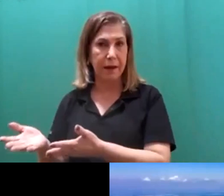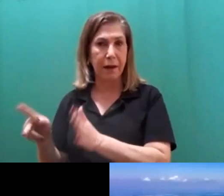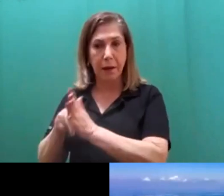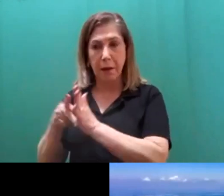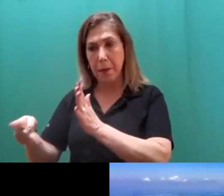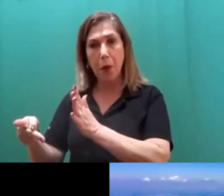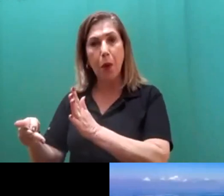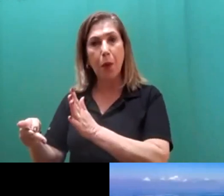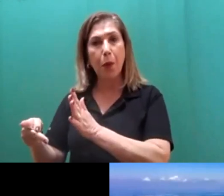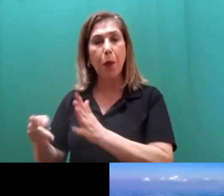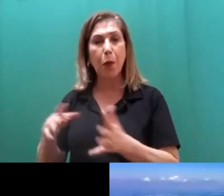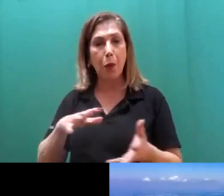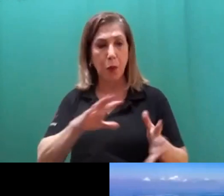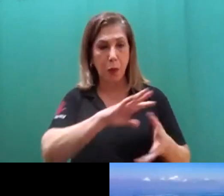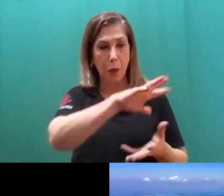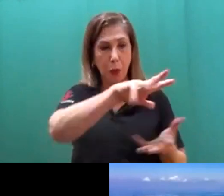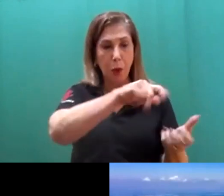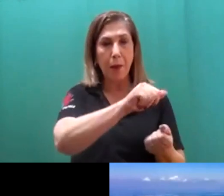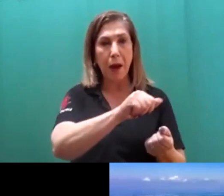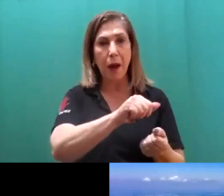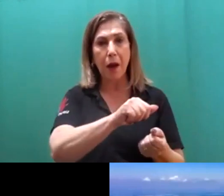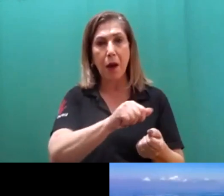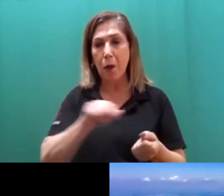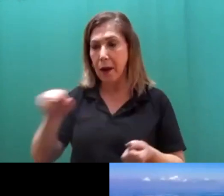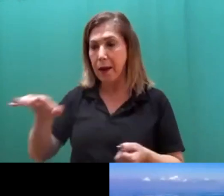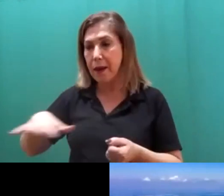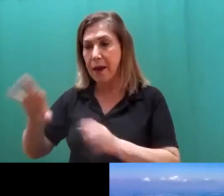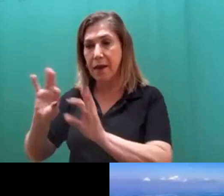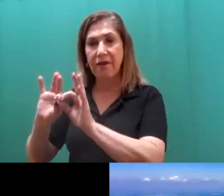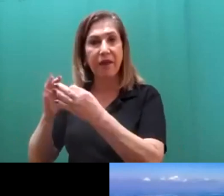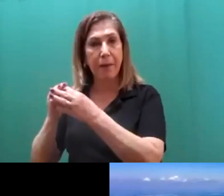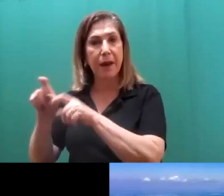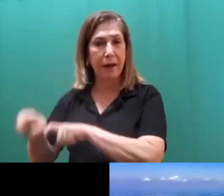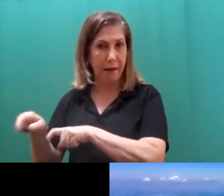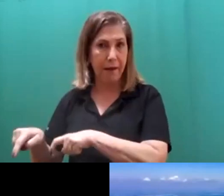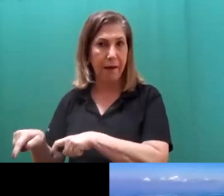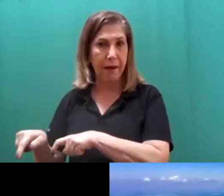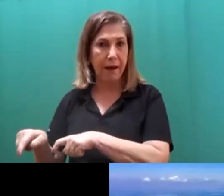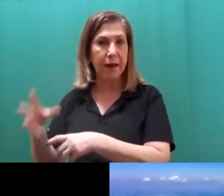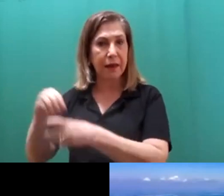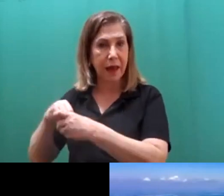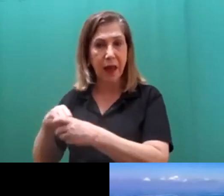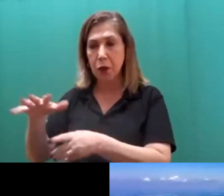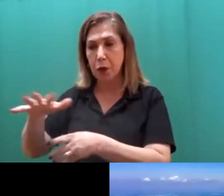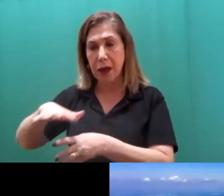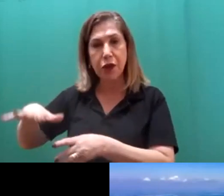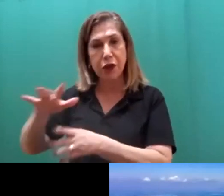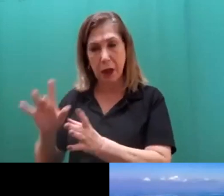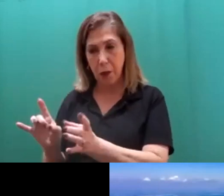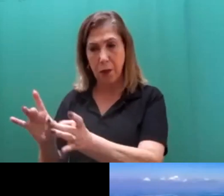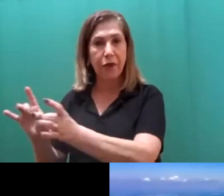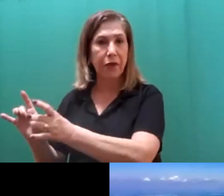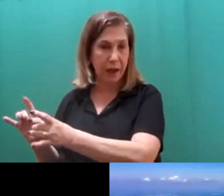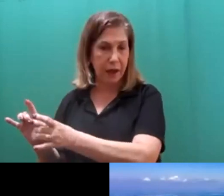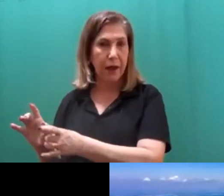mercado global, outra coisa é a agroecologia, a agricultura familiar dentro de um mercado regional e de um mercado